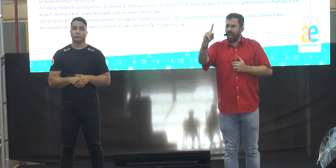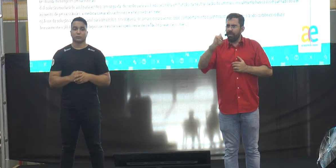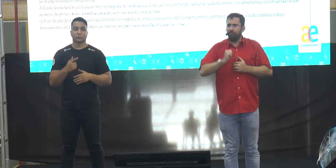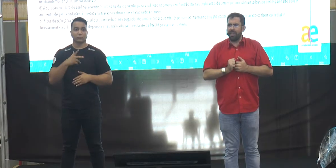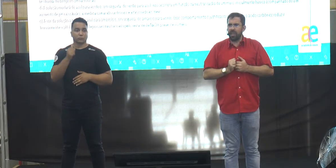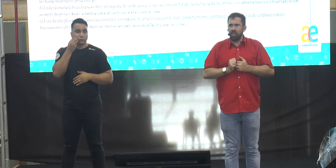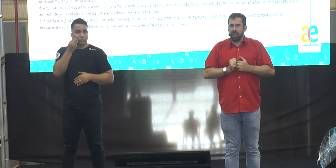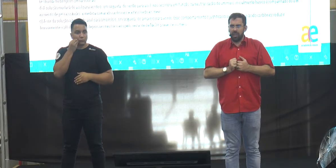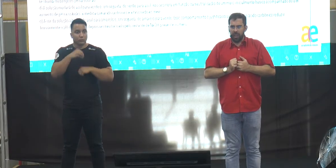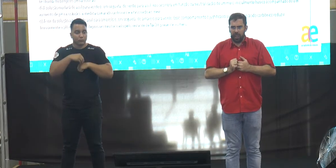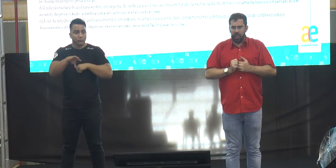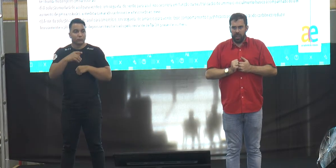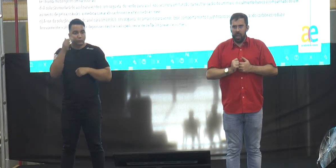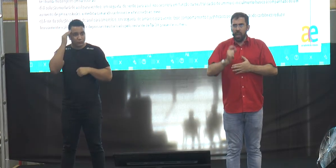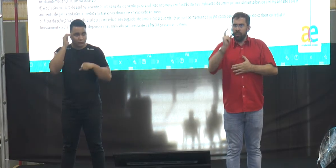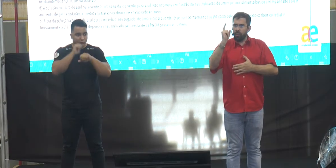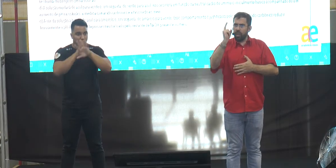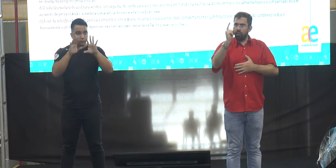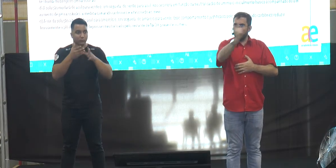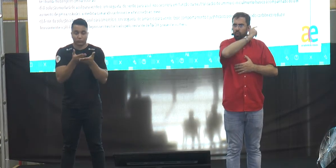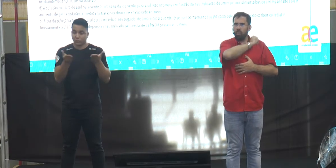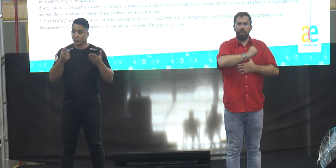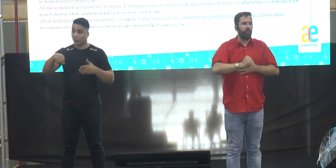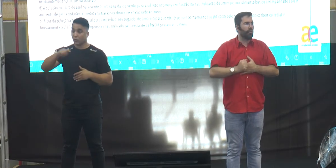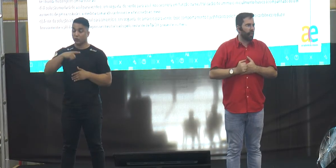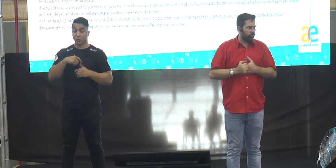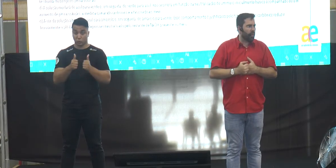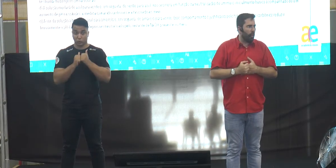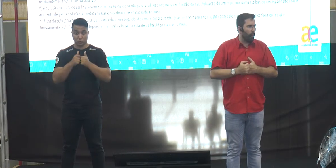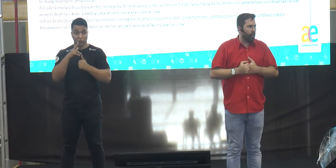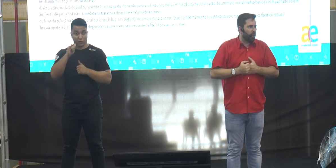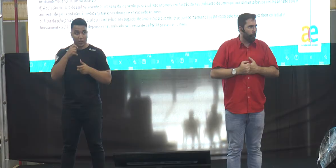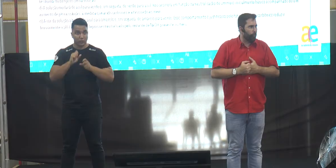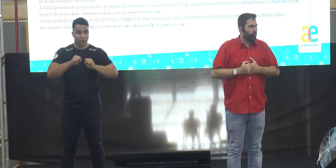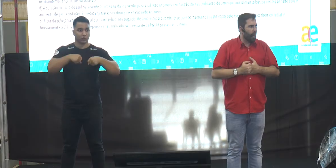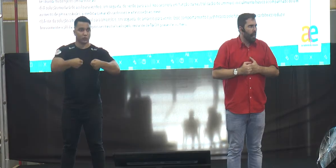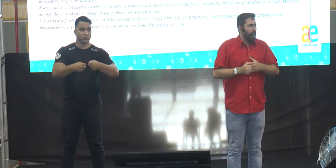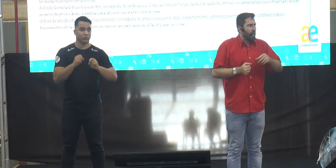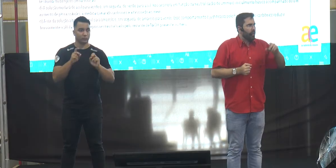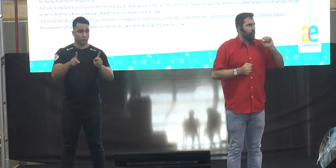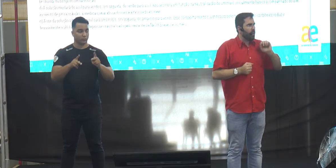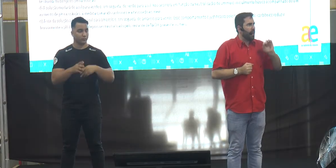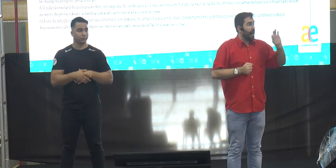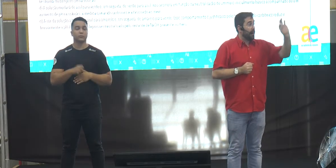Eu vou tentar me fazer entender aqui, e vocês junto comigo vão se esforçar um pouquinho.